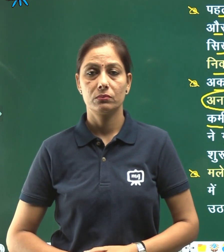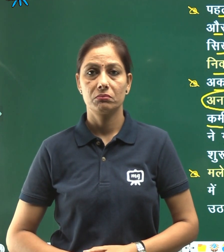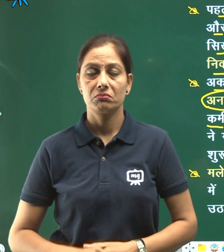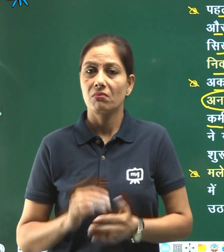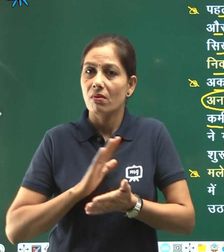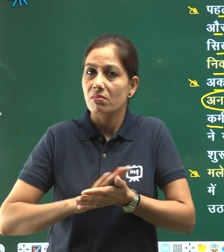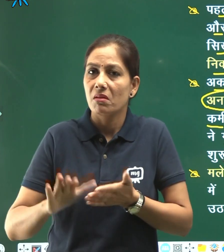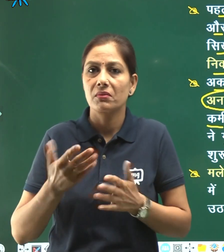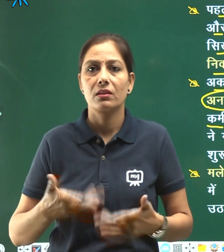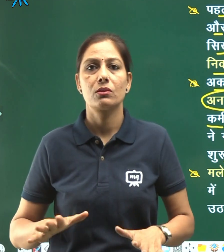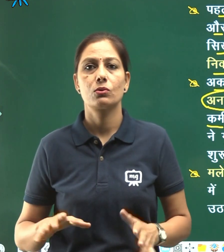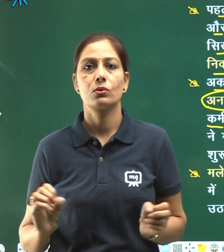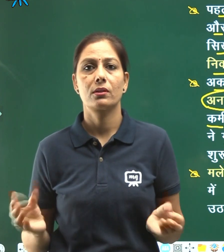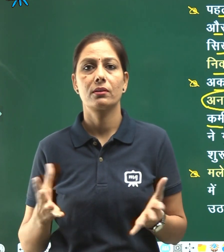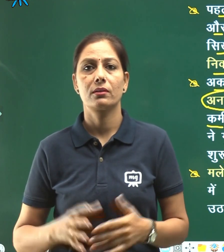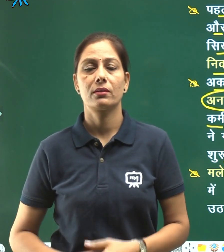समाप्त करना शुरू कर दिया।